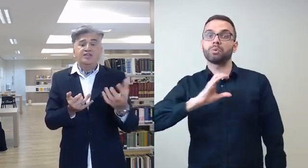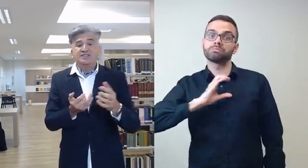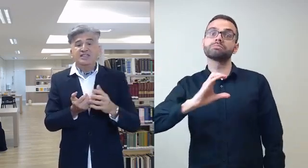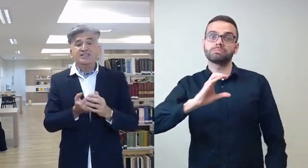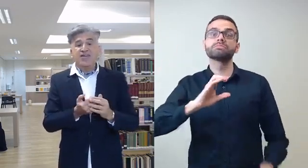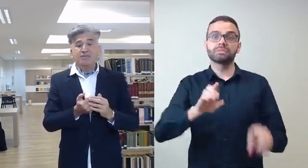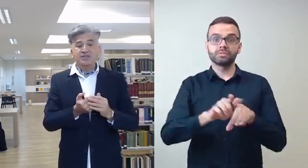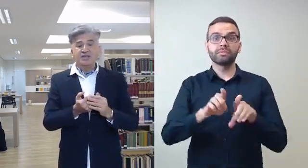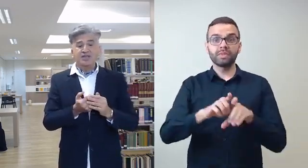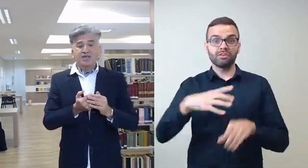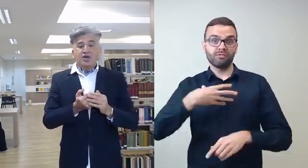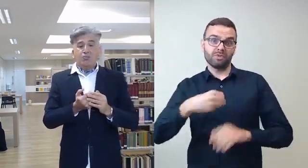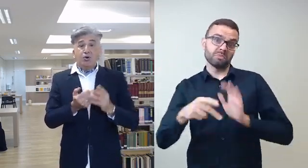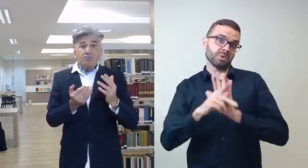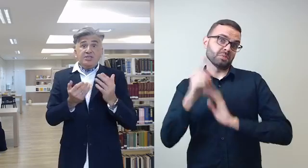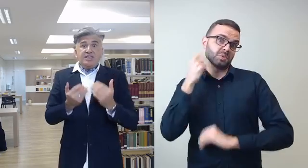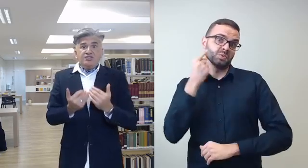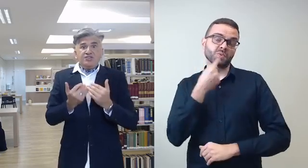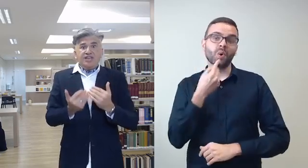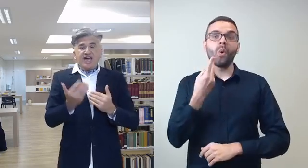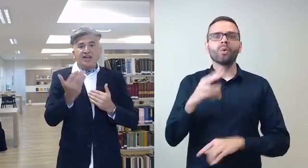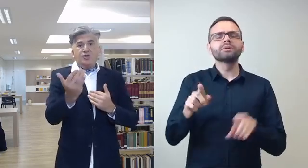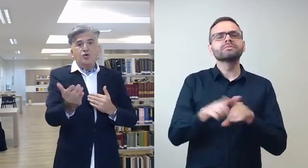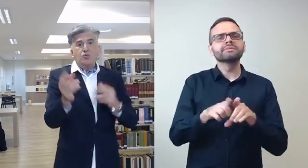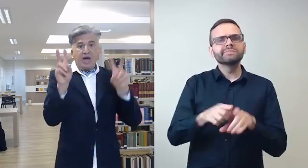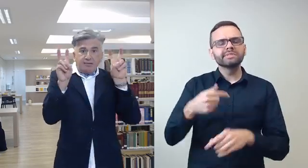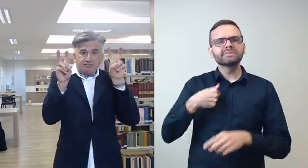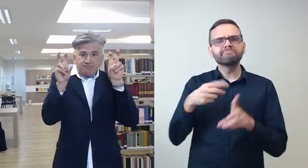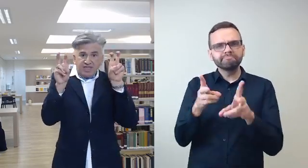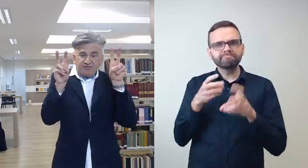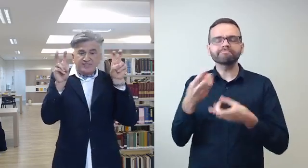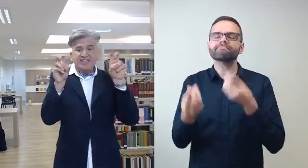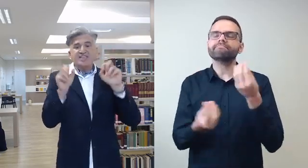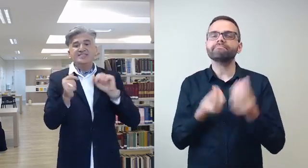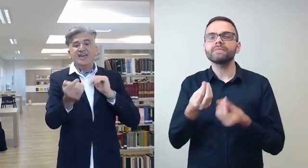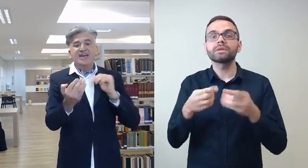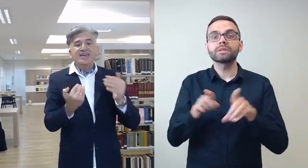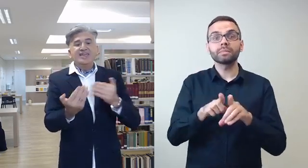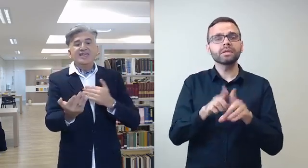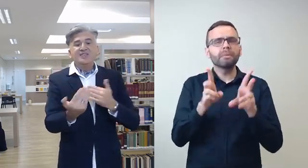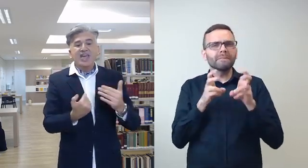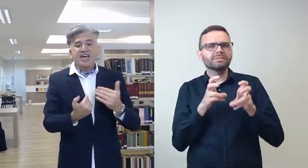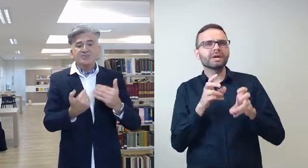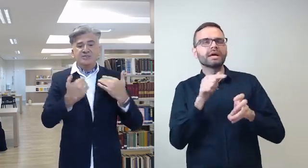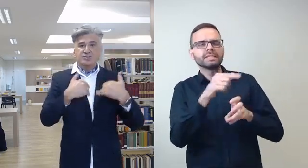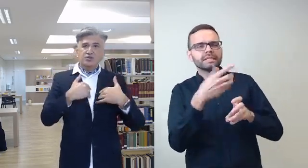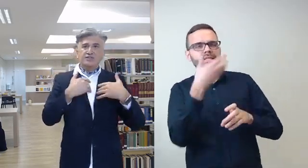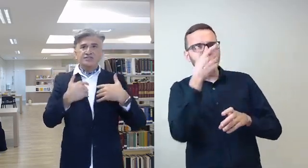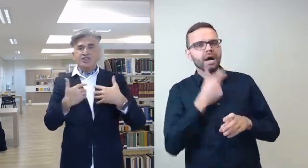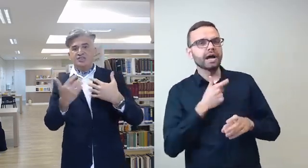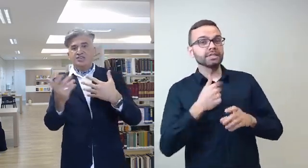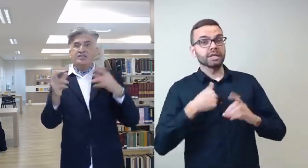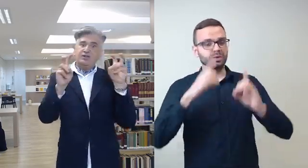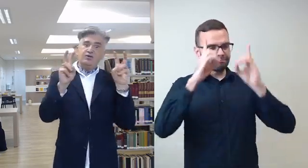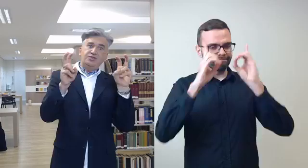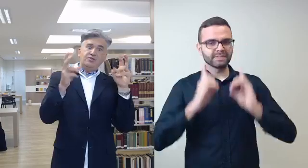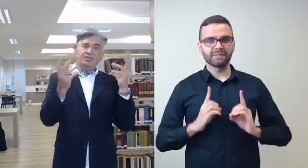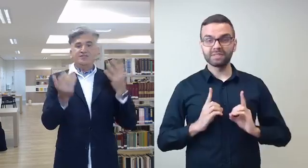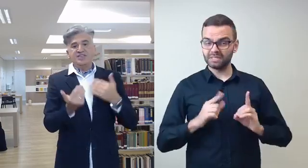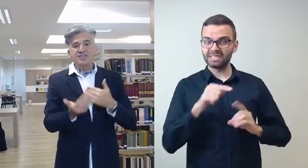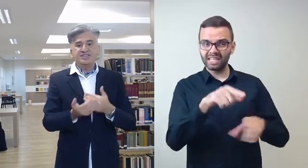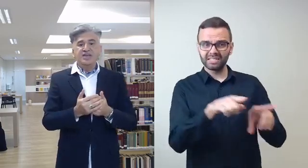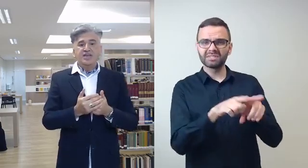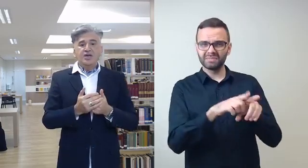eu tenho que ser intérprete, por me identificar com uma deficiência, entre aspas, eu sou deficiente, eles são ou